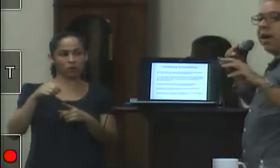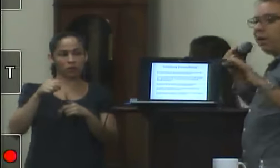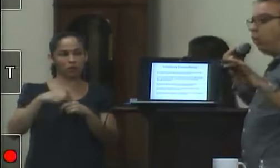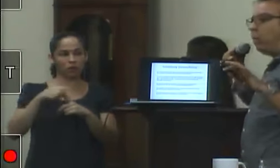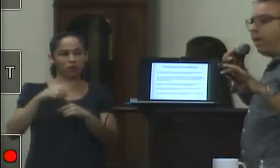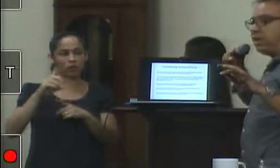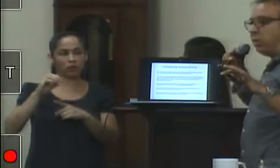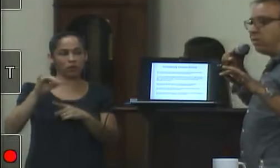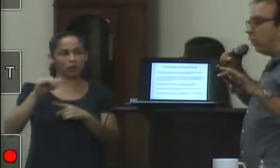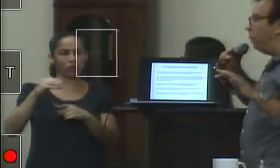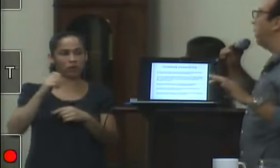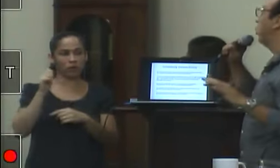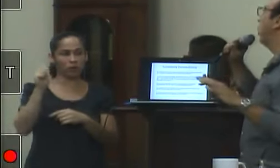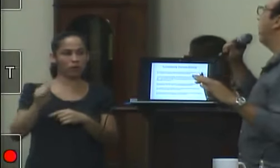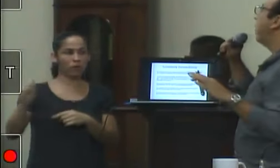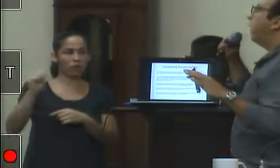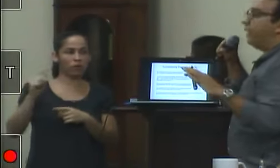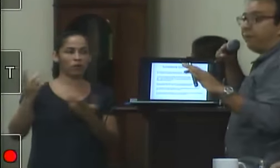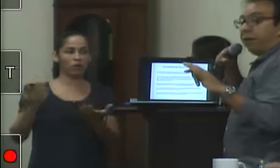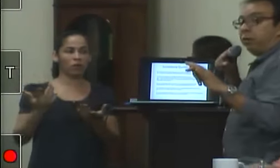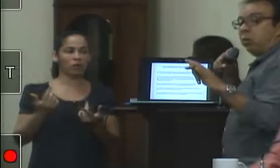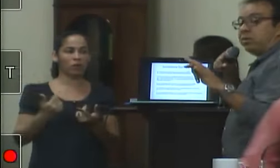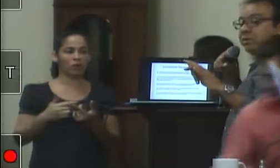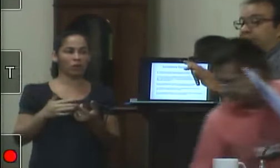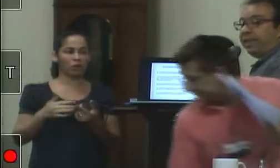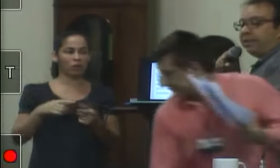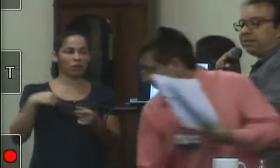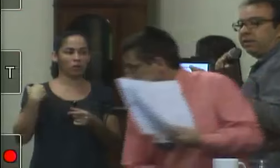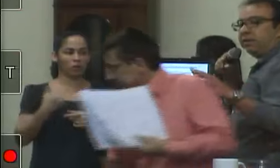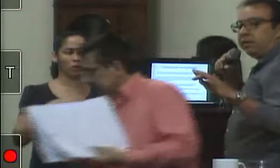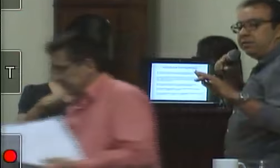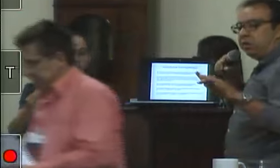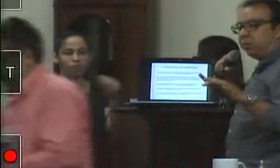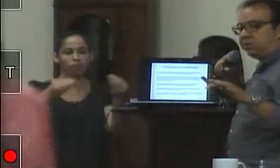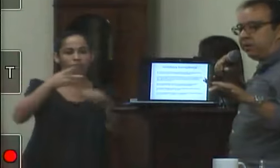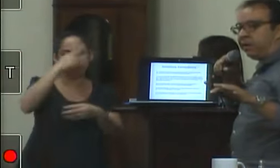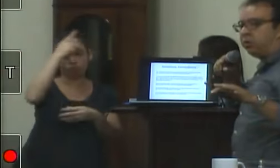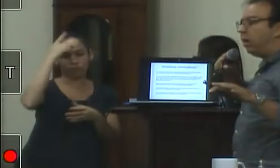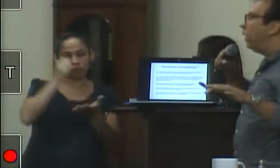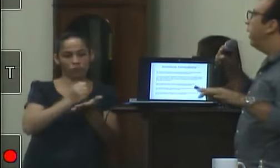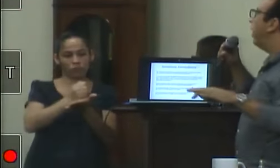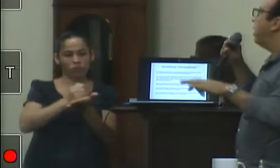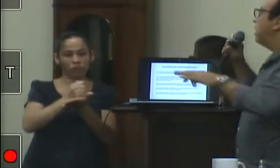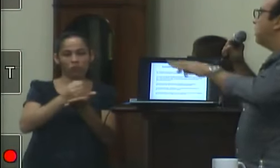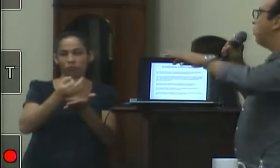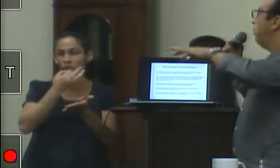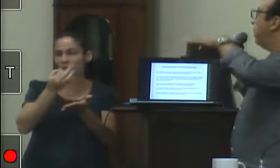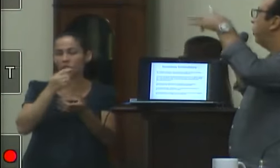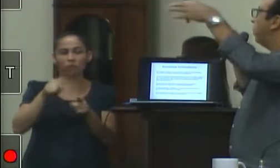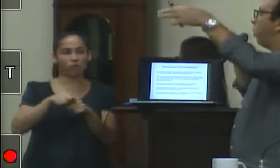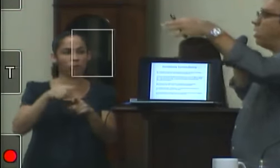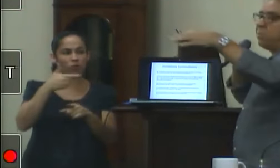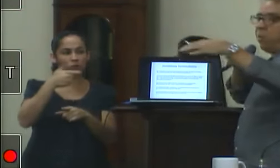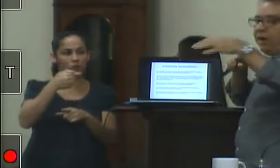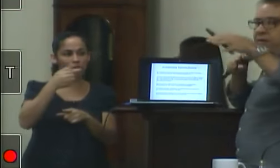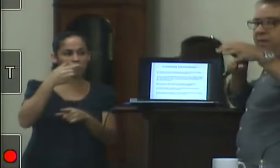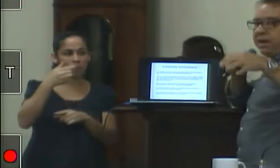medicamento. Atualmente, a nossa cobertura deve estar em torno de 70% a 75%. Né? Vocês vão ver que no próximo